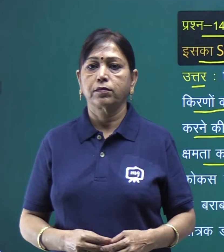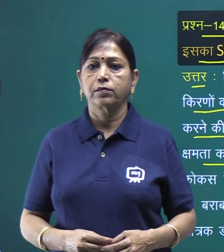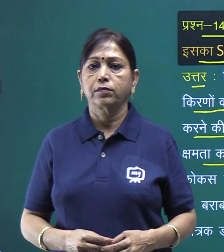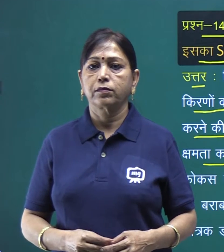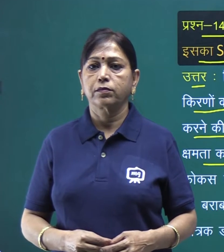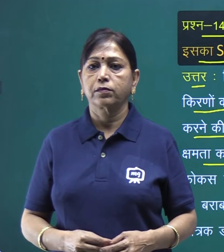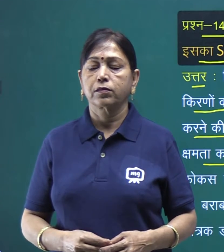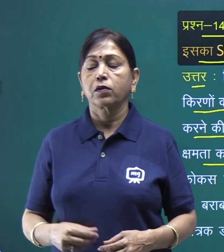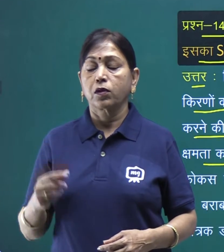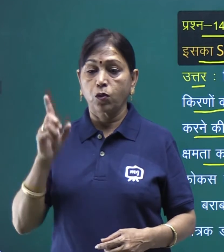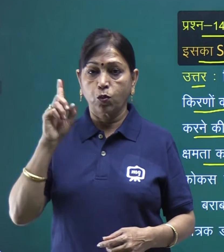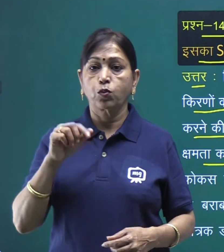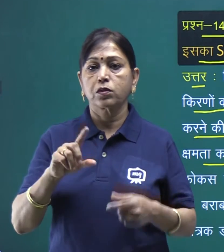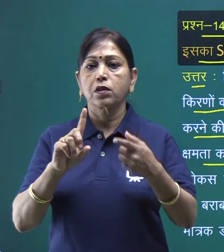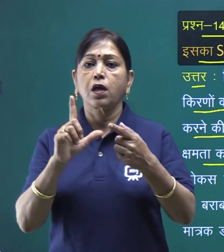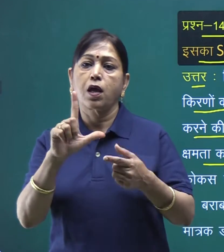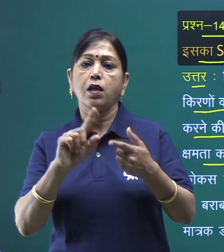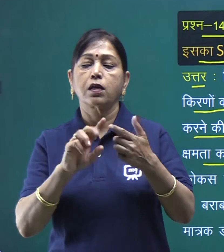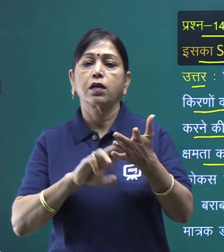यह उस लेंस के